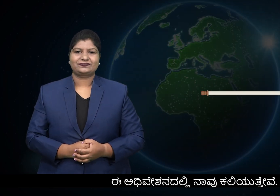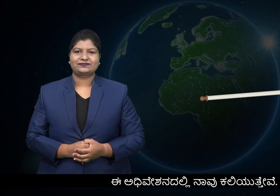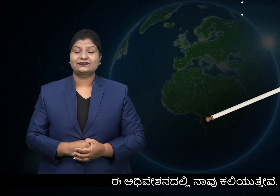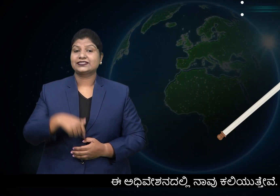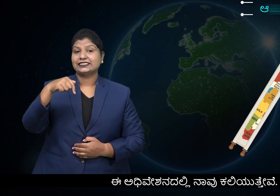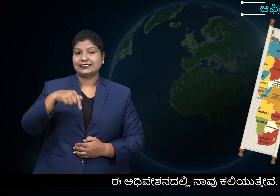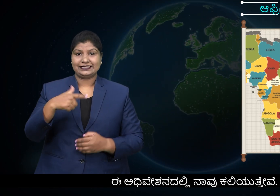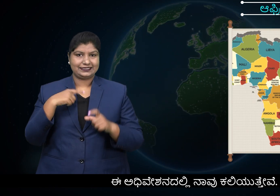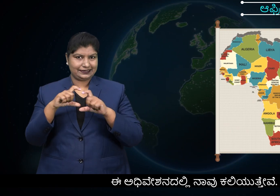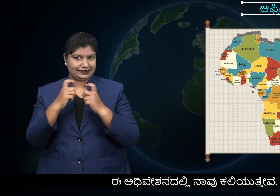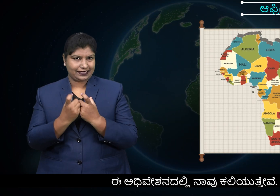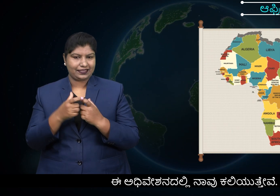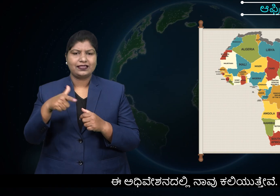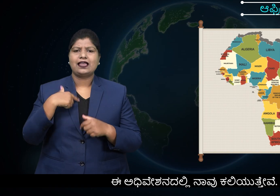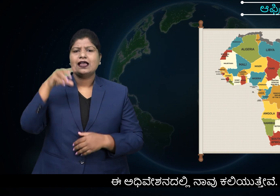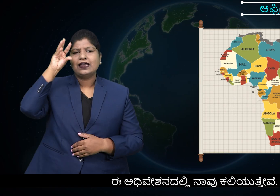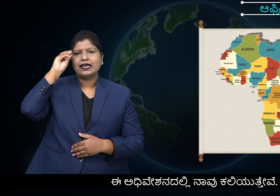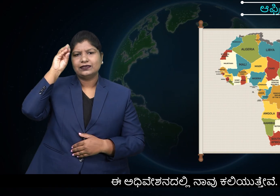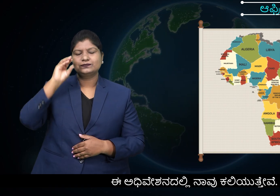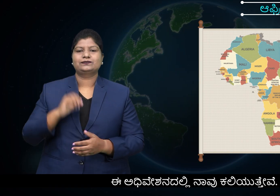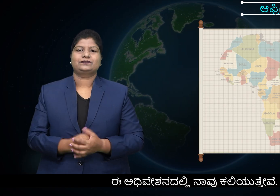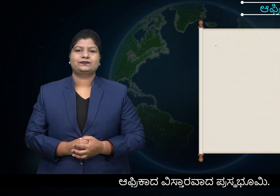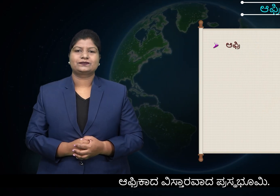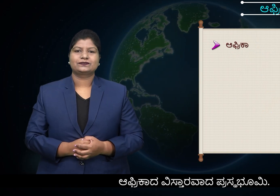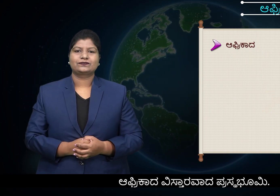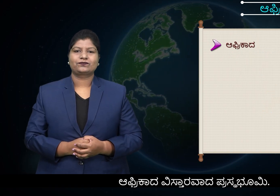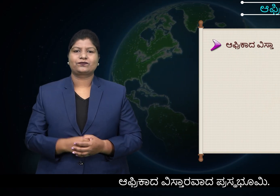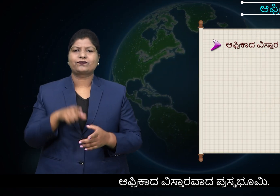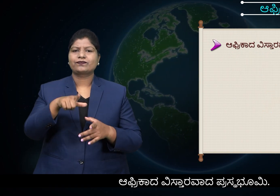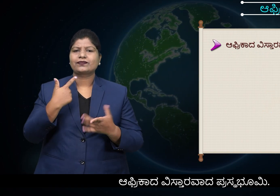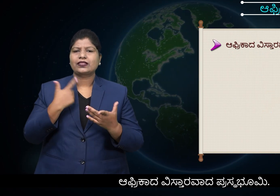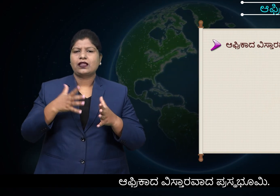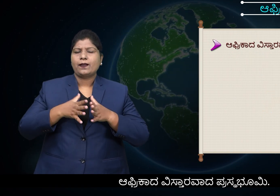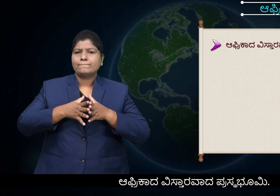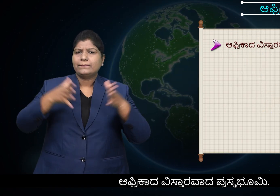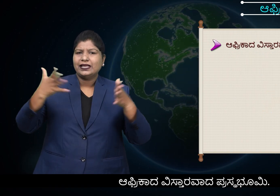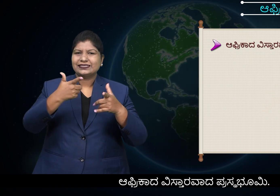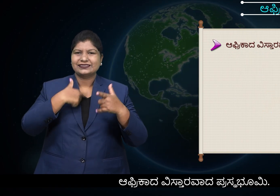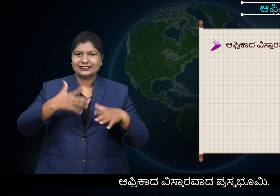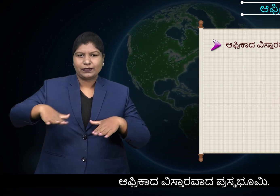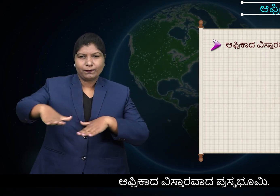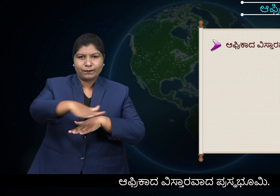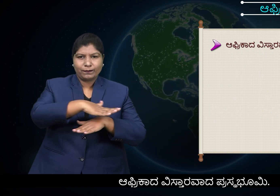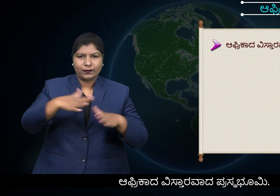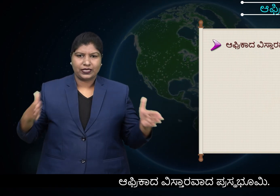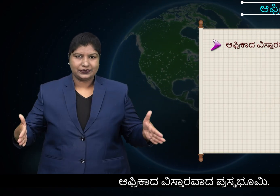ಈ ಅಧಿವೇಶನದಲ್ಲಿ ನಾವು ಕಲಿಯುತ್ತೇವೆ: ಆಫ್ರಿಕಾದ ವಿಸ್ತಾರವಾದ ಪ್ರಸ್ಥಭೂಮಿ.